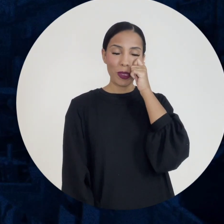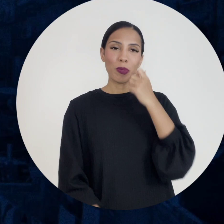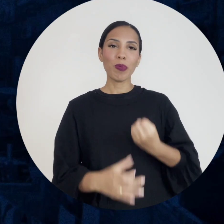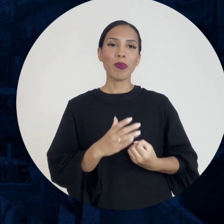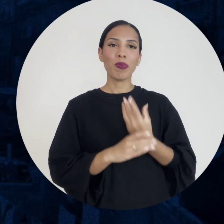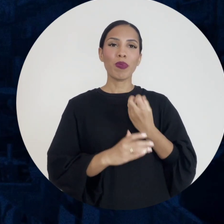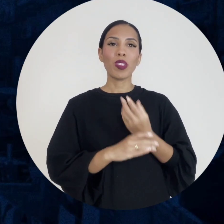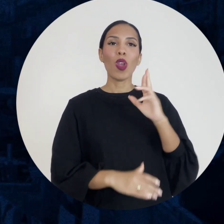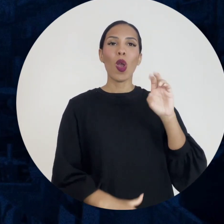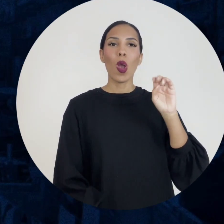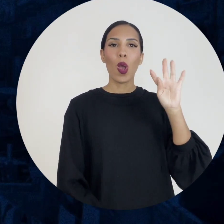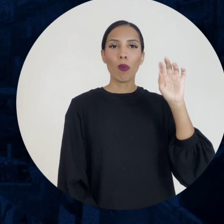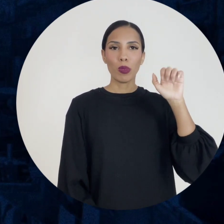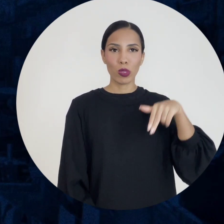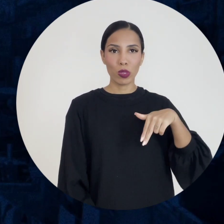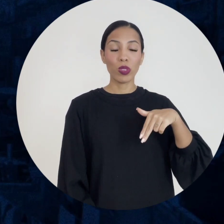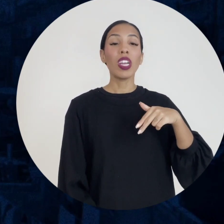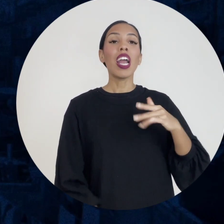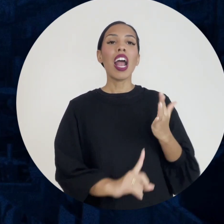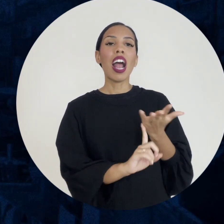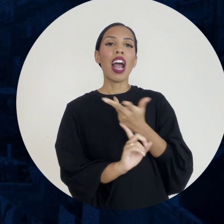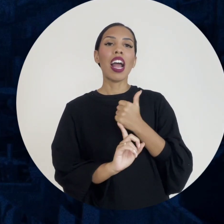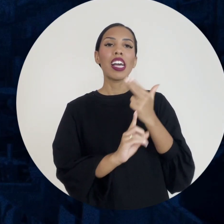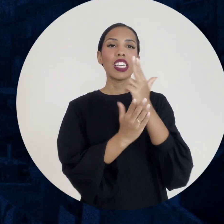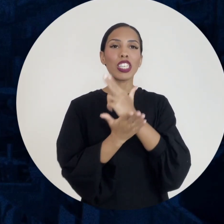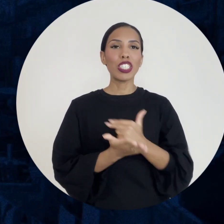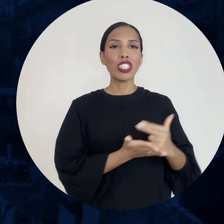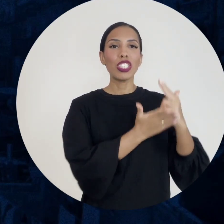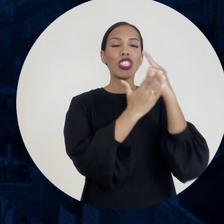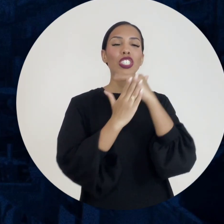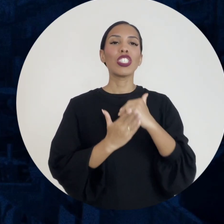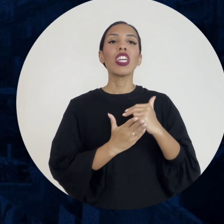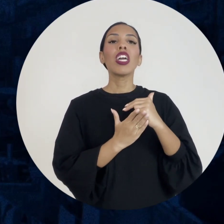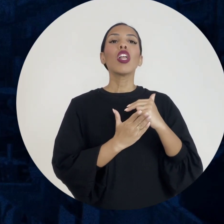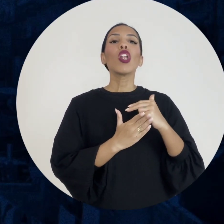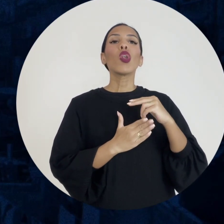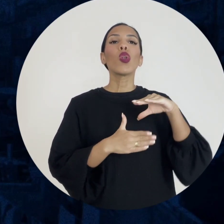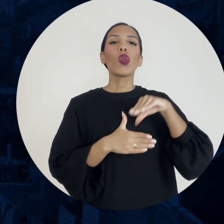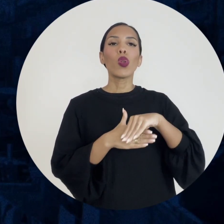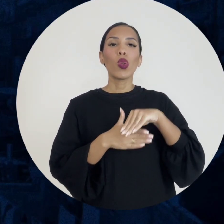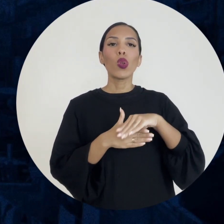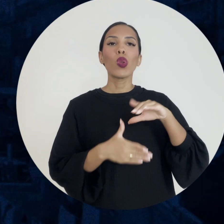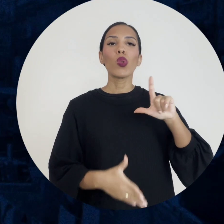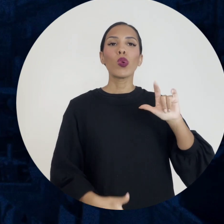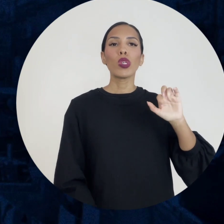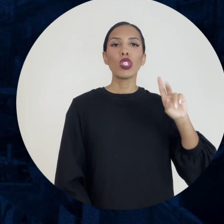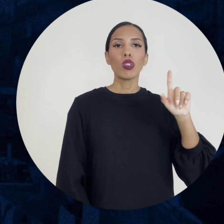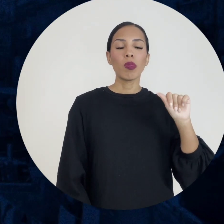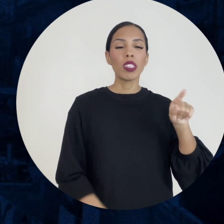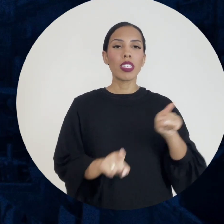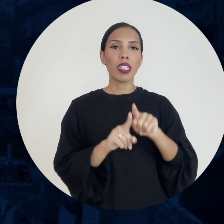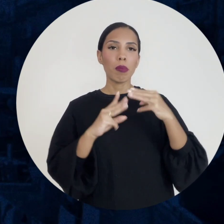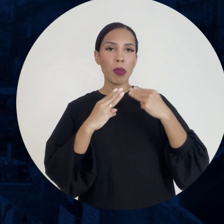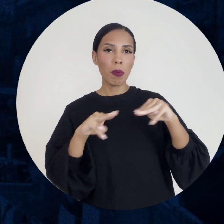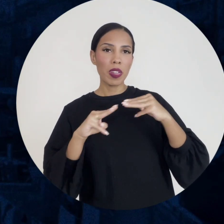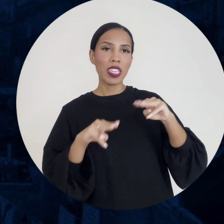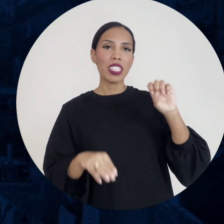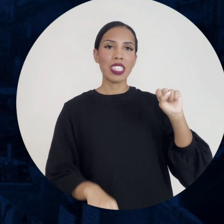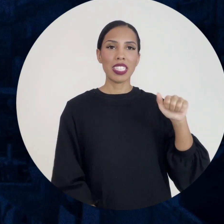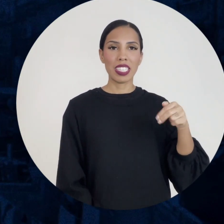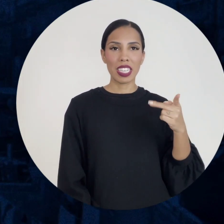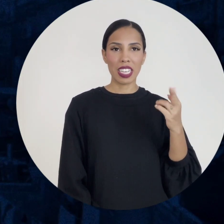produção Robson Melo, arte gráfica Ludmila Freitas, consultoria do Instituto do Marketing com Maria Olive e Sandra